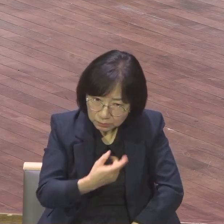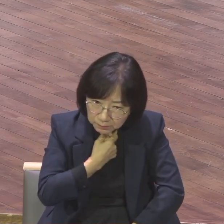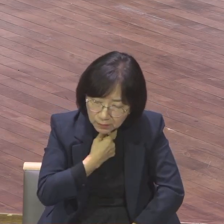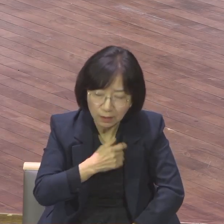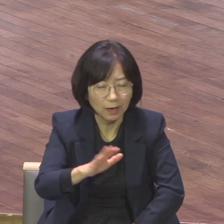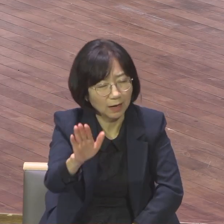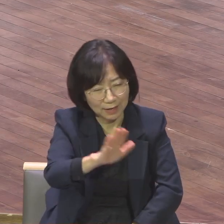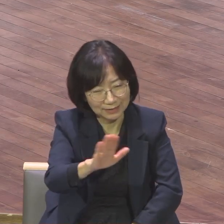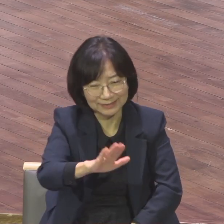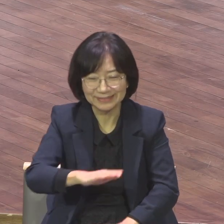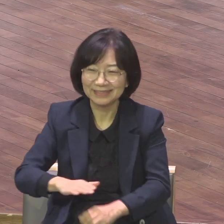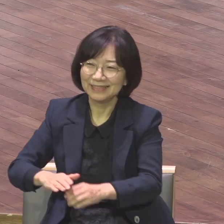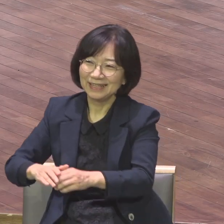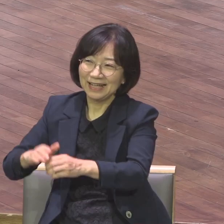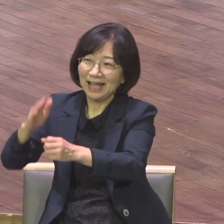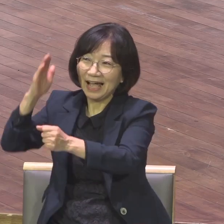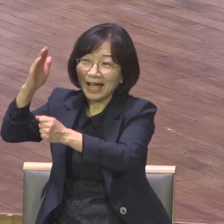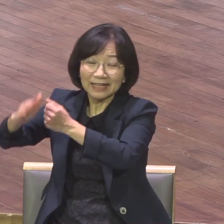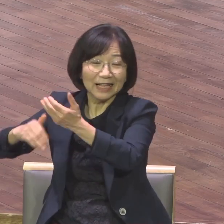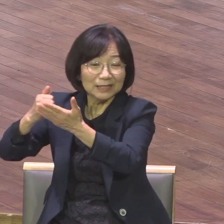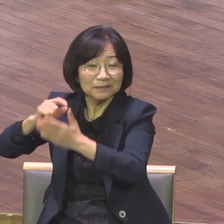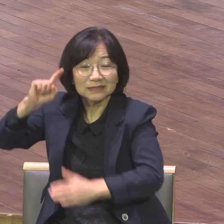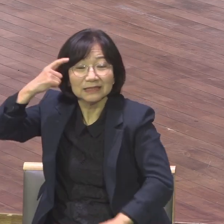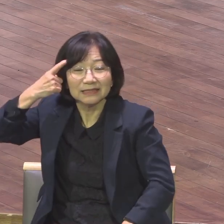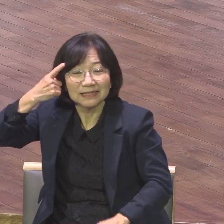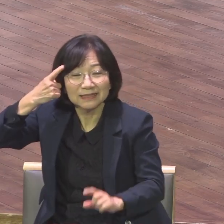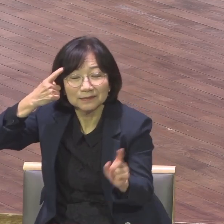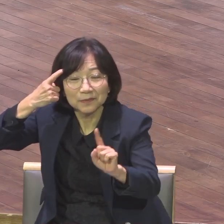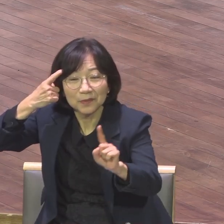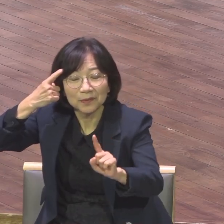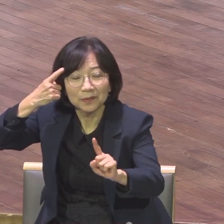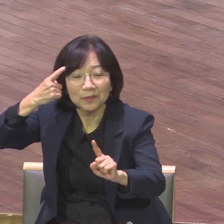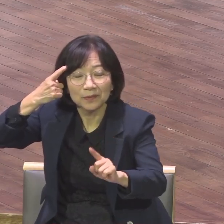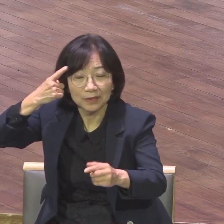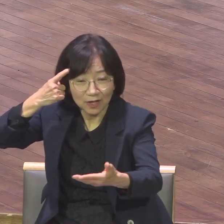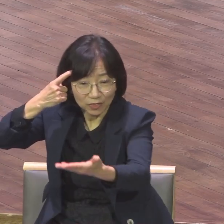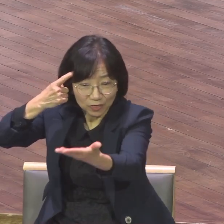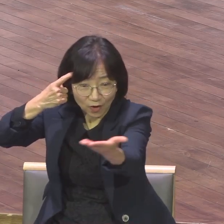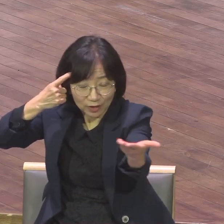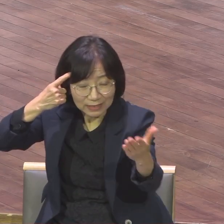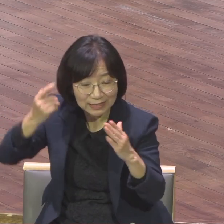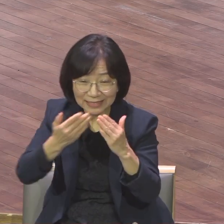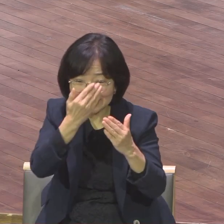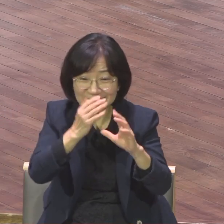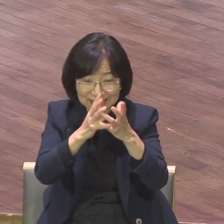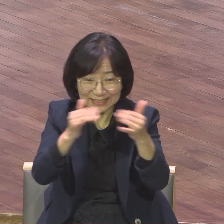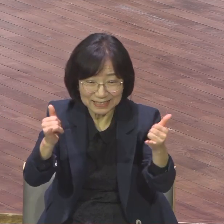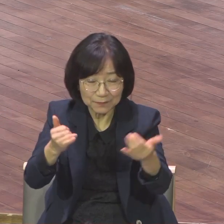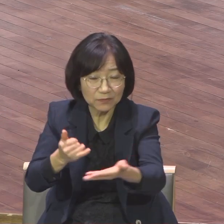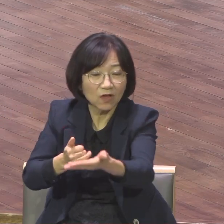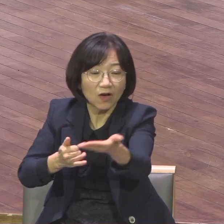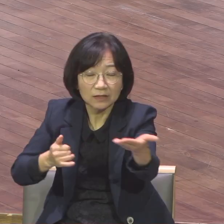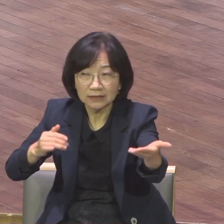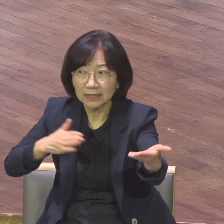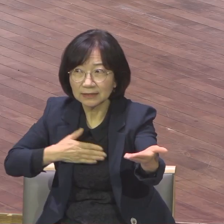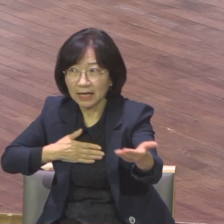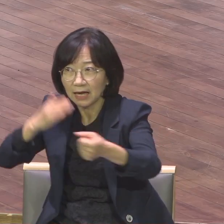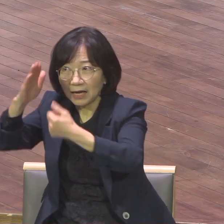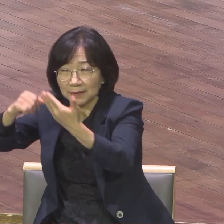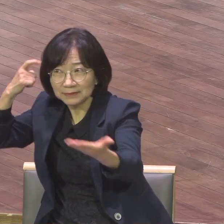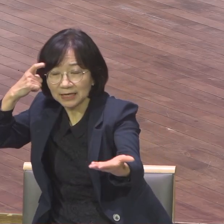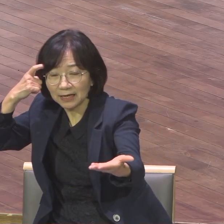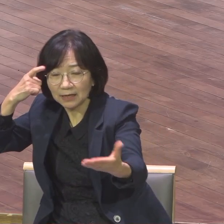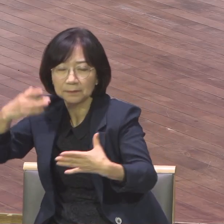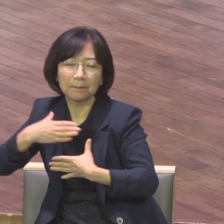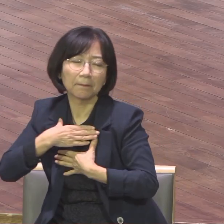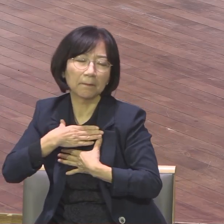너희를 향한 나의 생각을 내가 아나니, 너희를 향한 나의 생각을 내가 아나니 평안이요 재앙이